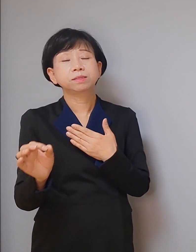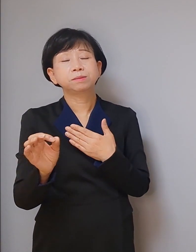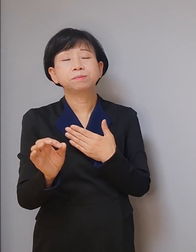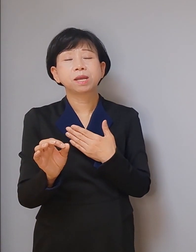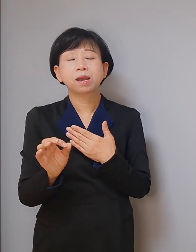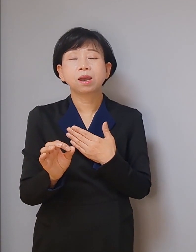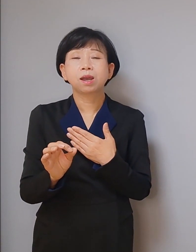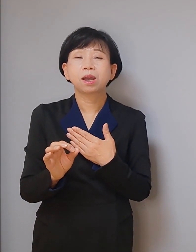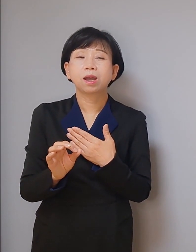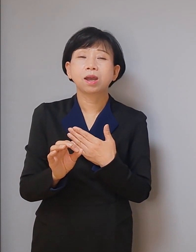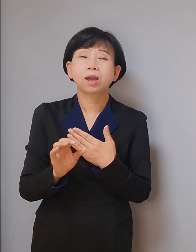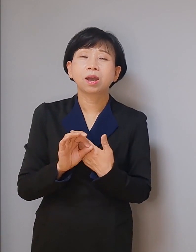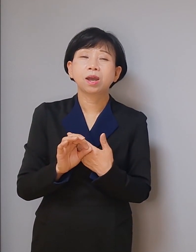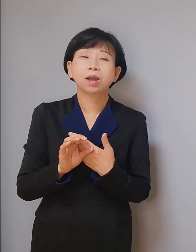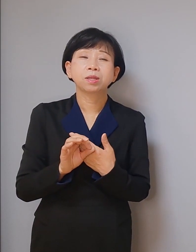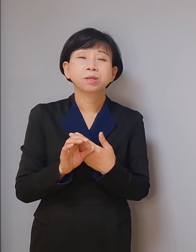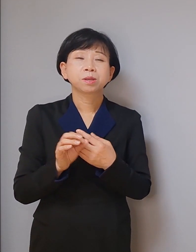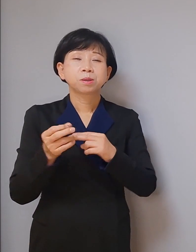고난 받으며